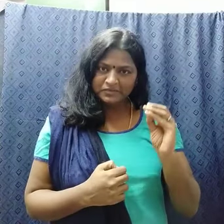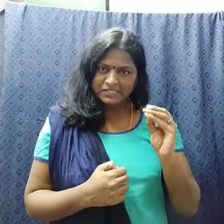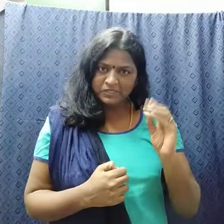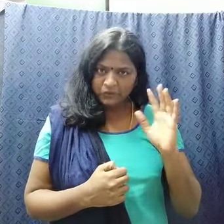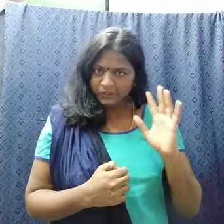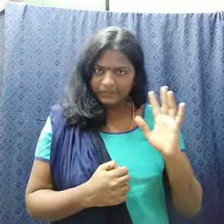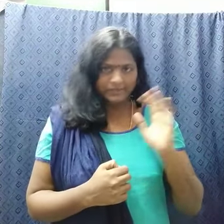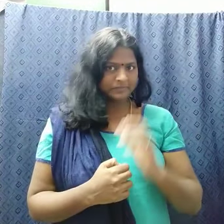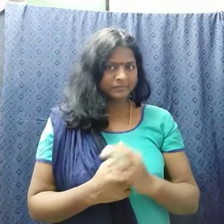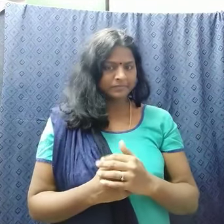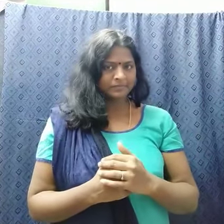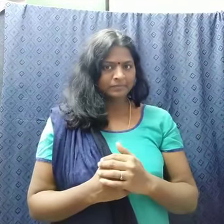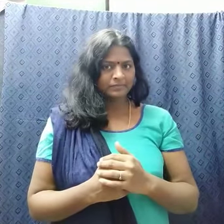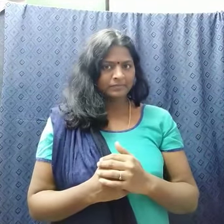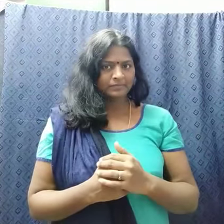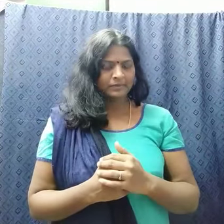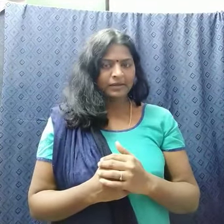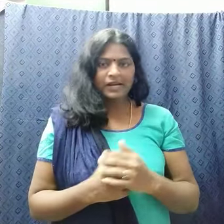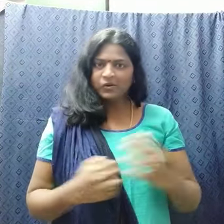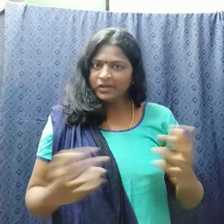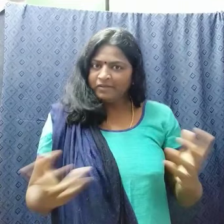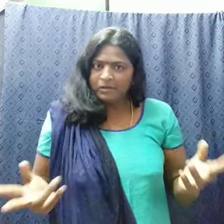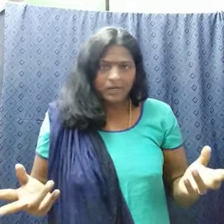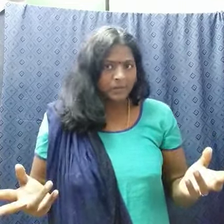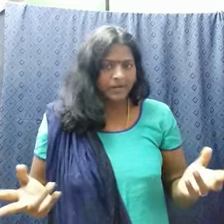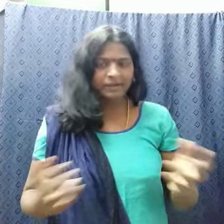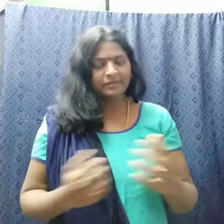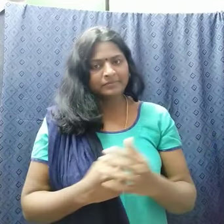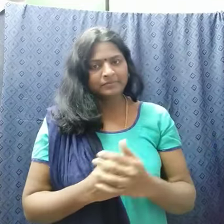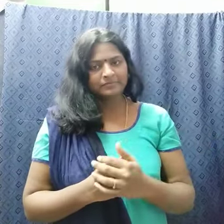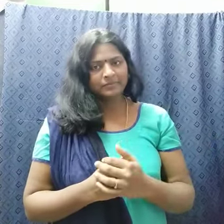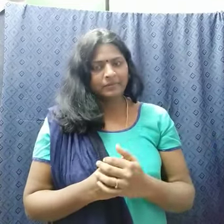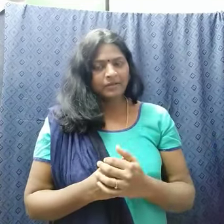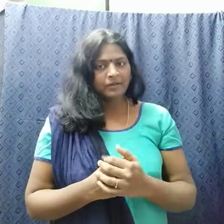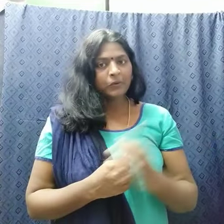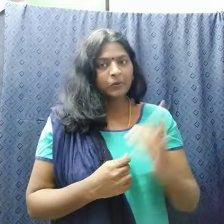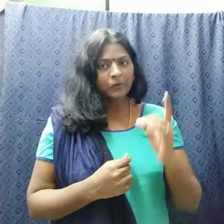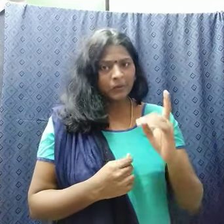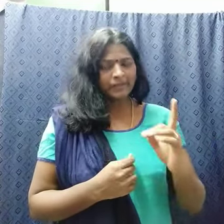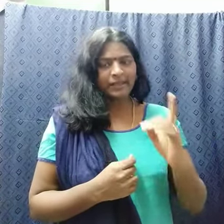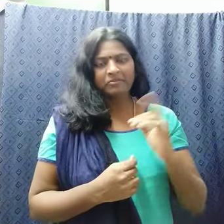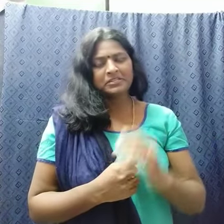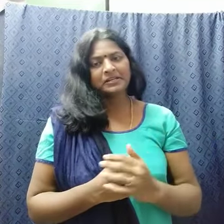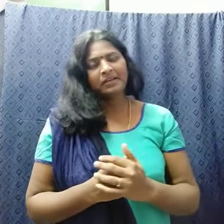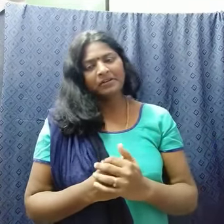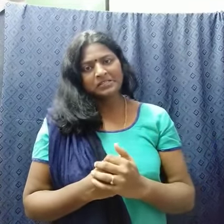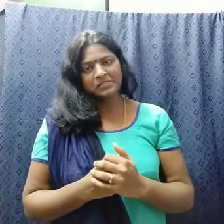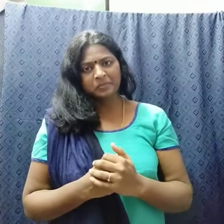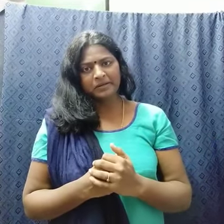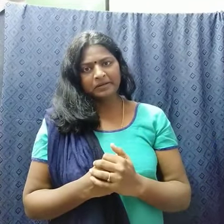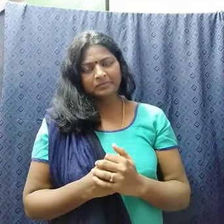ஒரு குழந்தை, கணவனுடைய வருமானம் கிடையாது, ஒரு குழந்தையை வச்சுக்கிட்டு அவ கஷ்டப்படுறா.